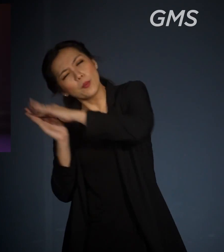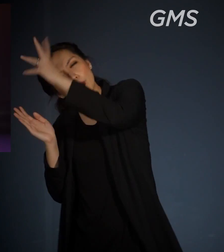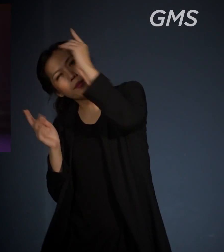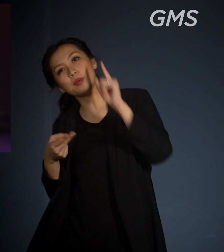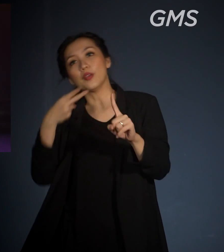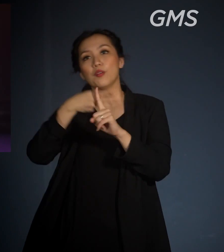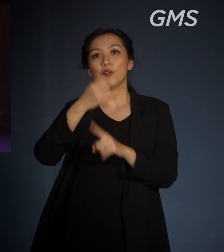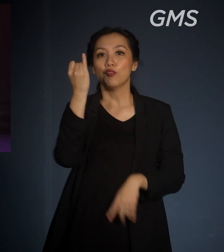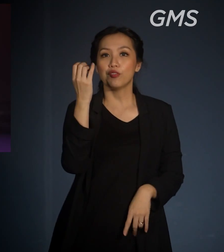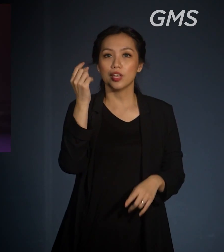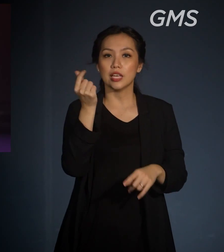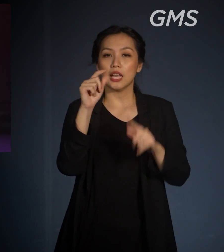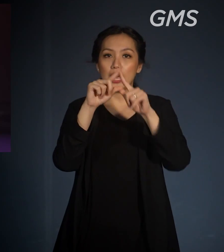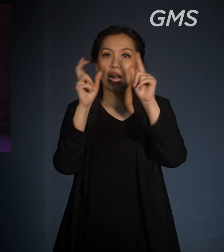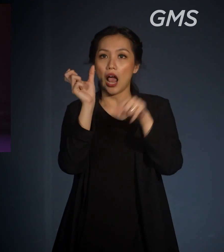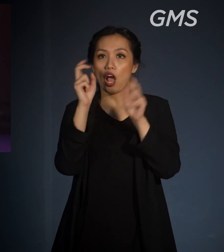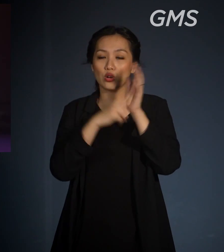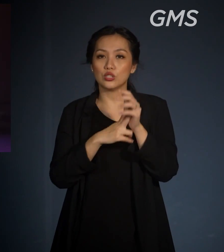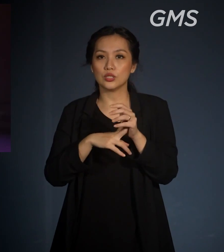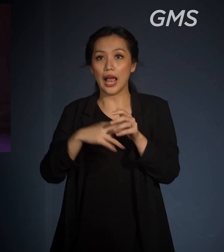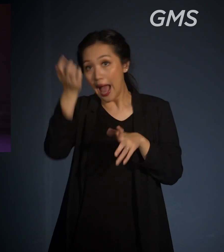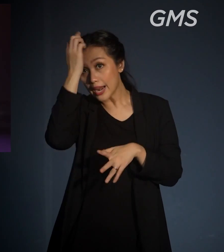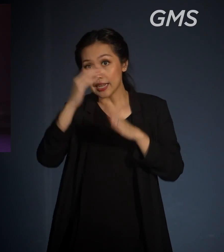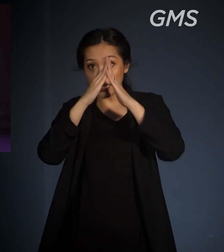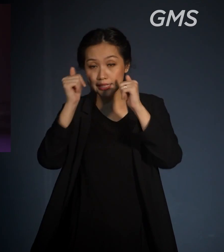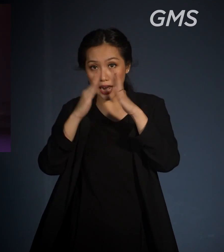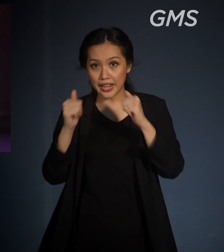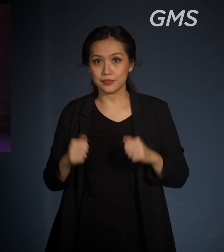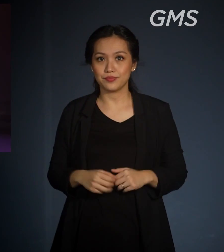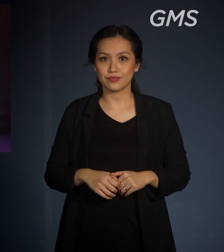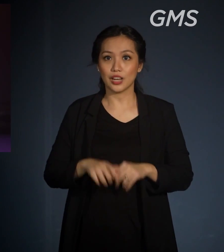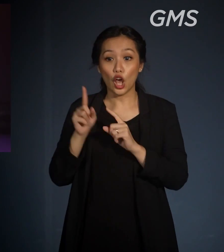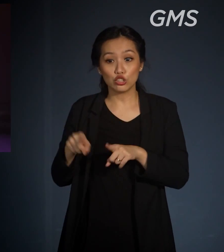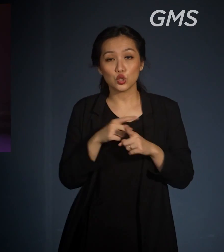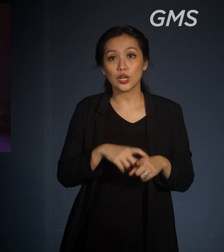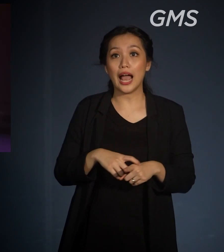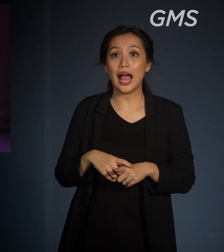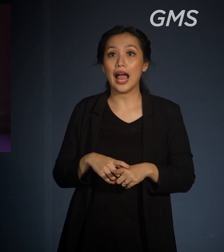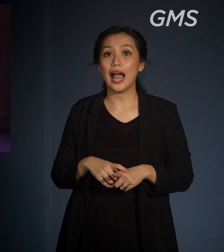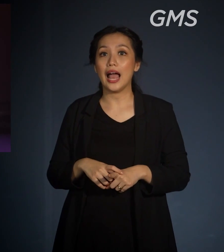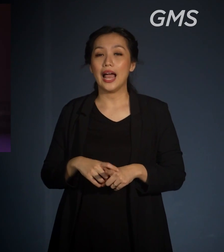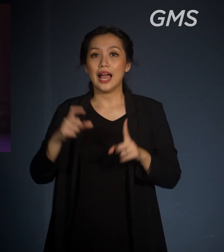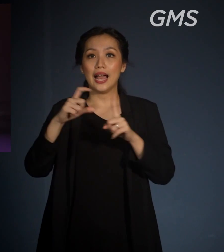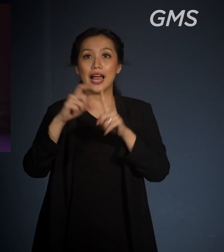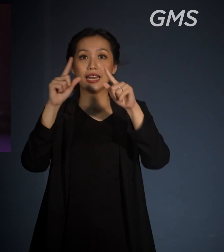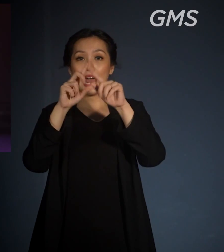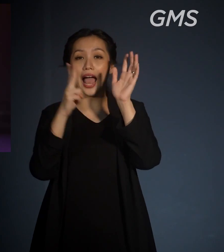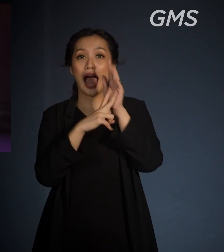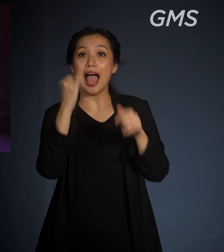juga sama. Daniel itu ngalami promosi ilahi. Itu karena apa?